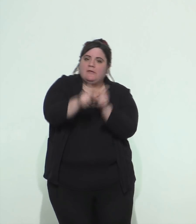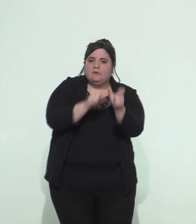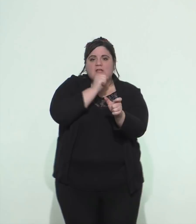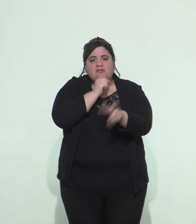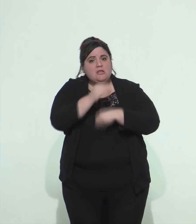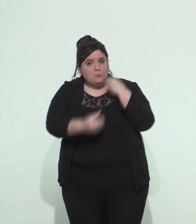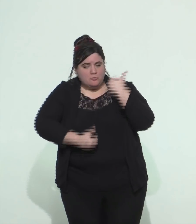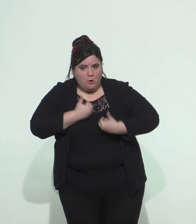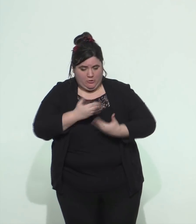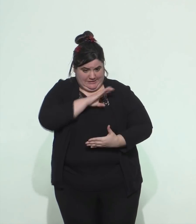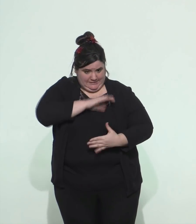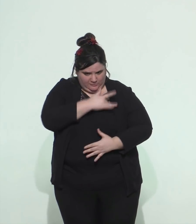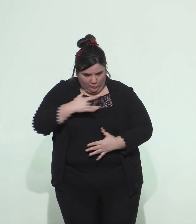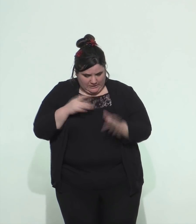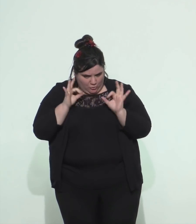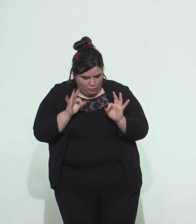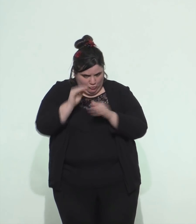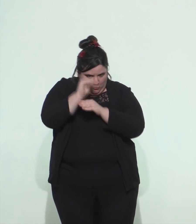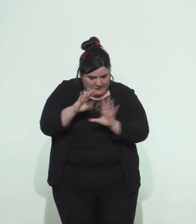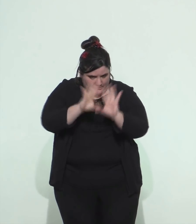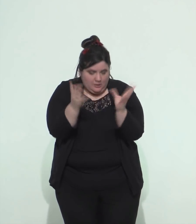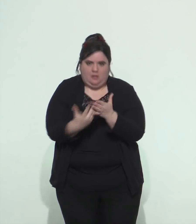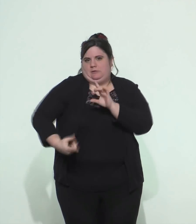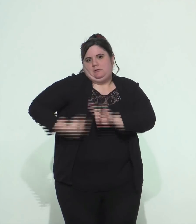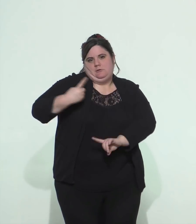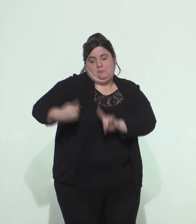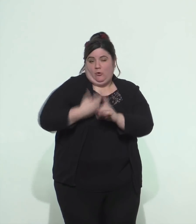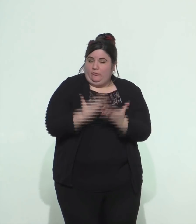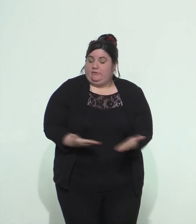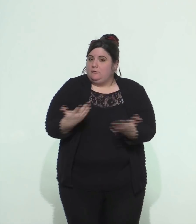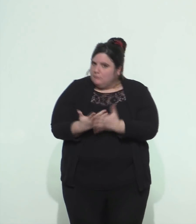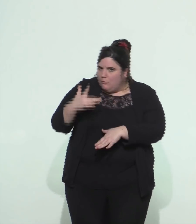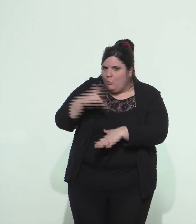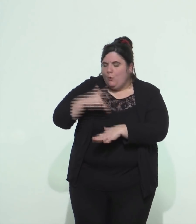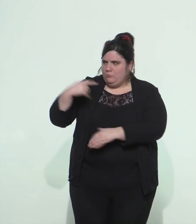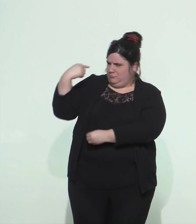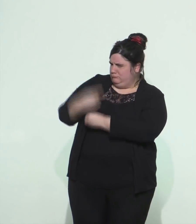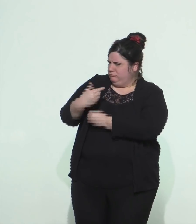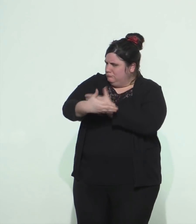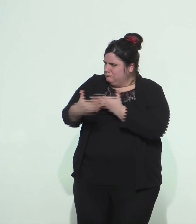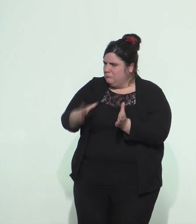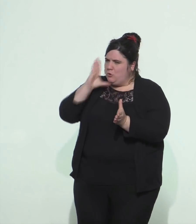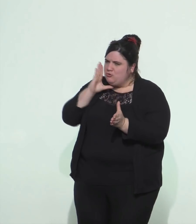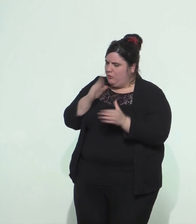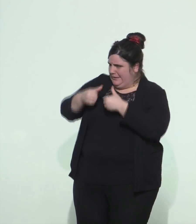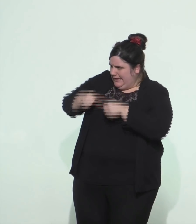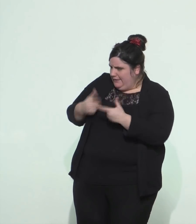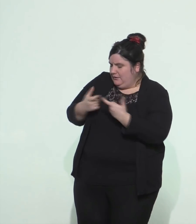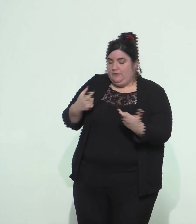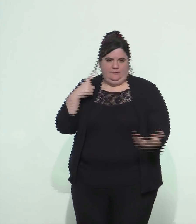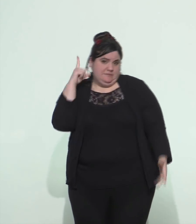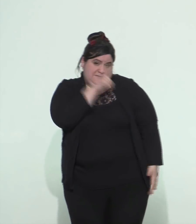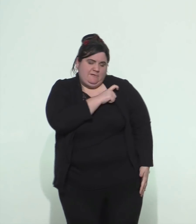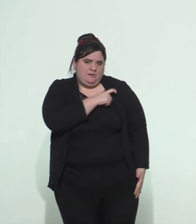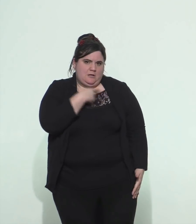conditions parfois difficiles. Le confinement est, vous le savez, parfois très mal vécu. Et donc je tiens à tous les remercier, évidemment les médecins, les infirmiers,